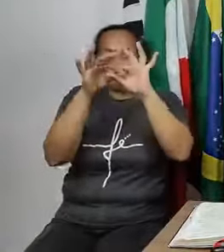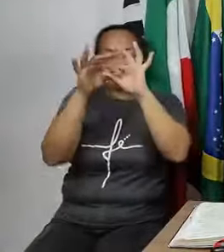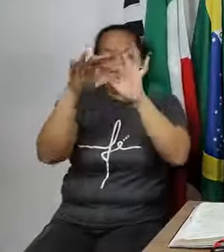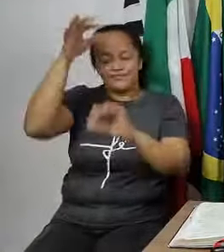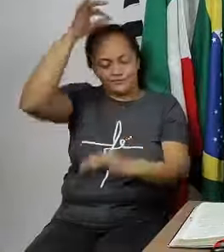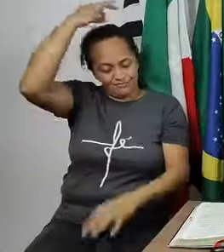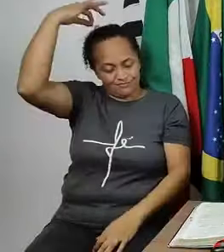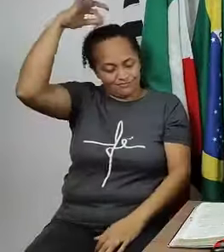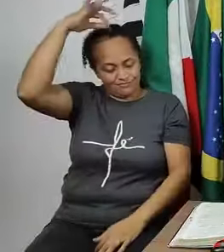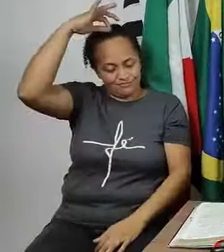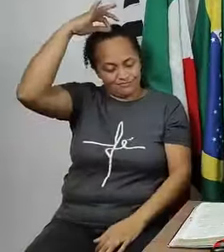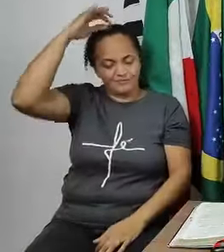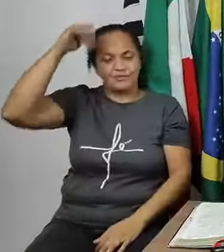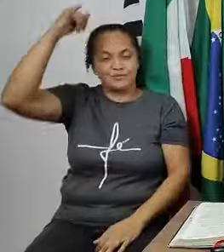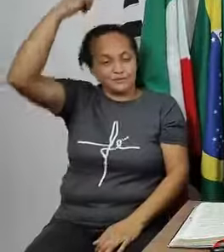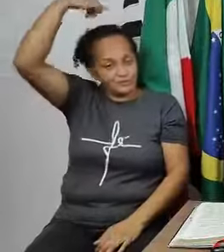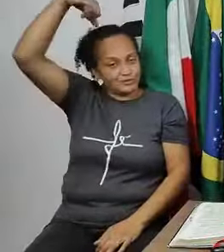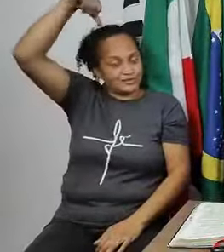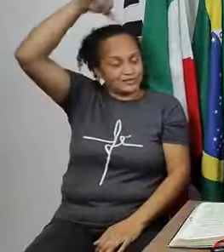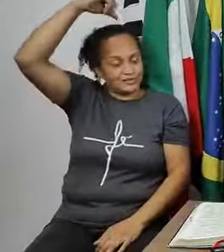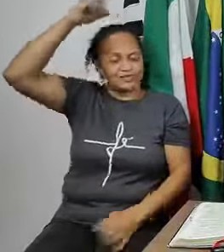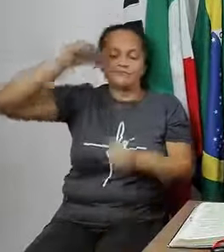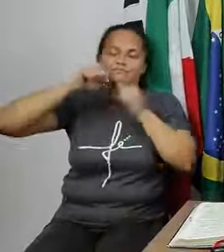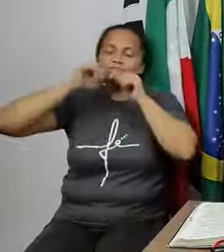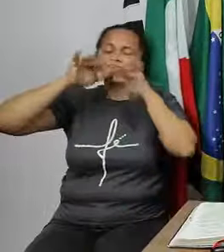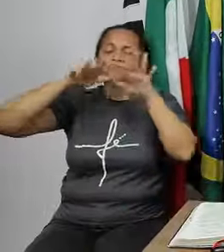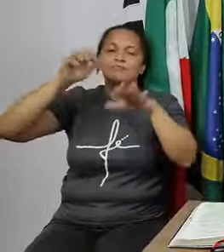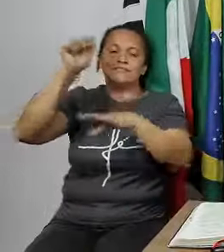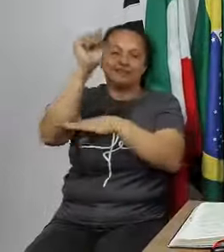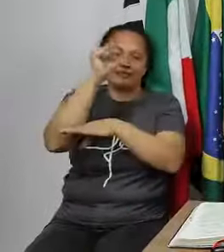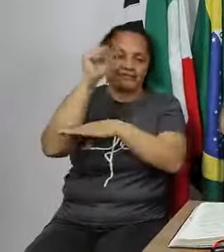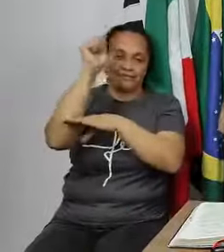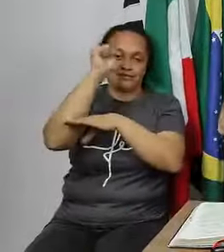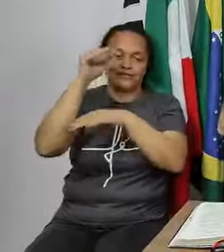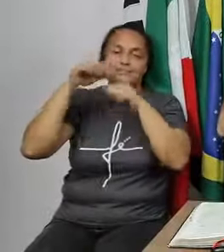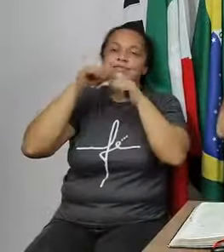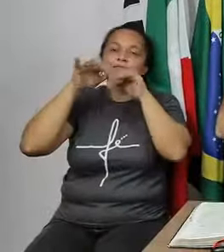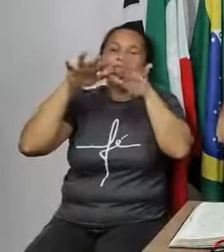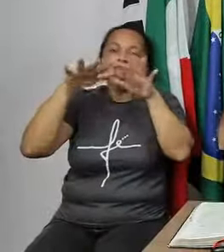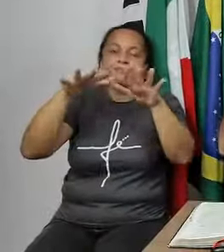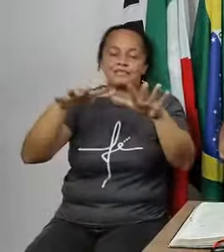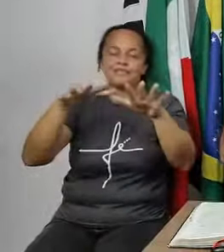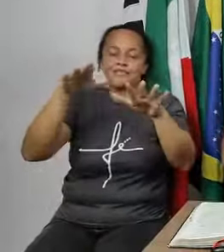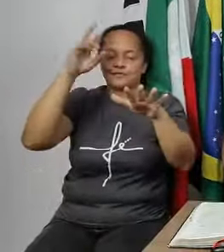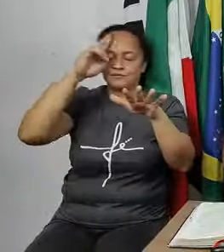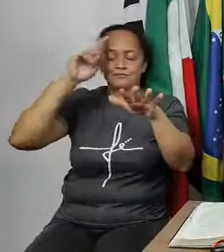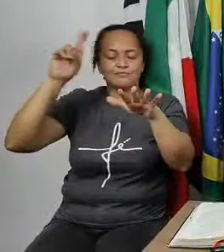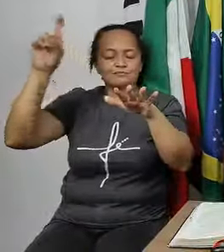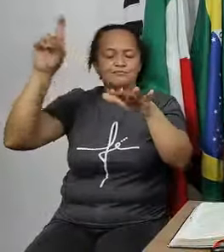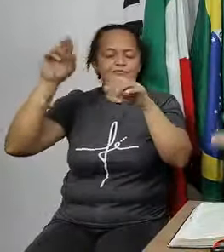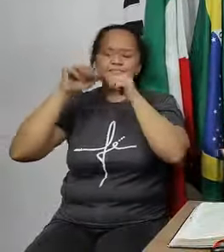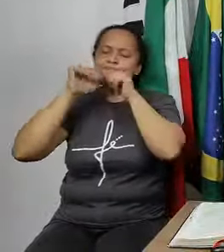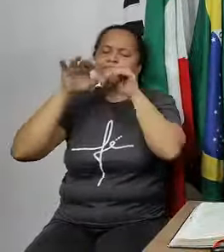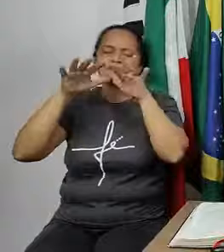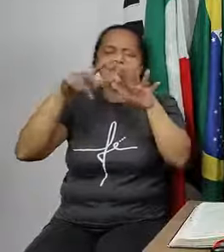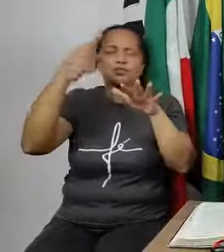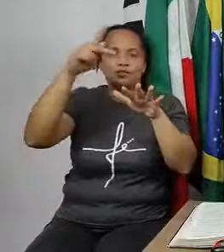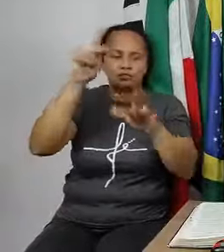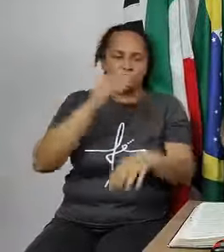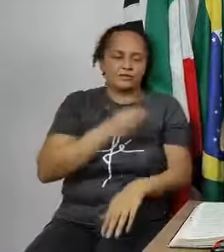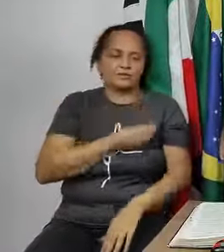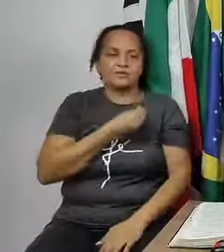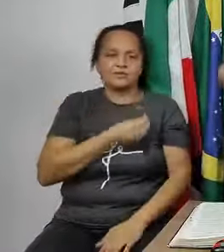Espírito, as bênçãos de Abraão, as bênçãos da nova aliança, sejam agora derramadas sobre a sua